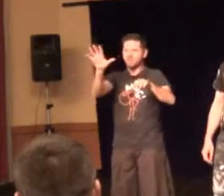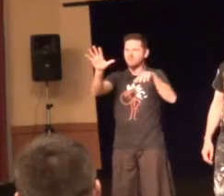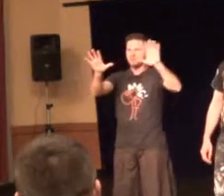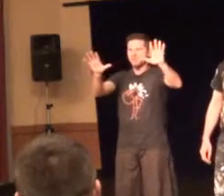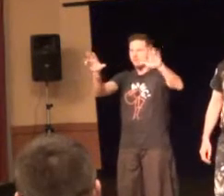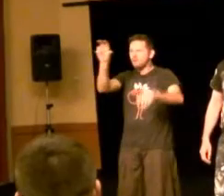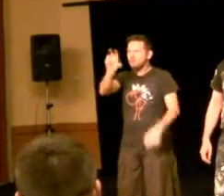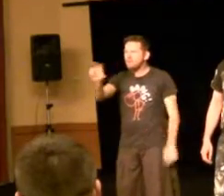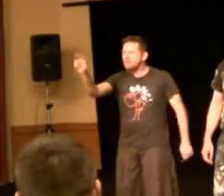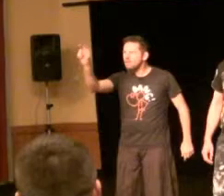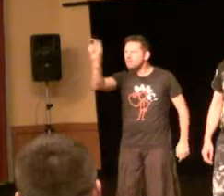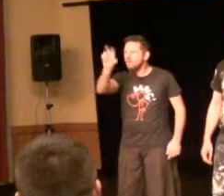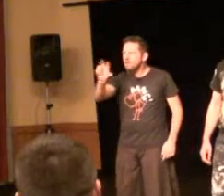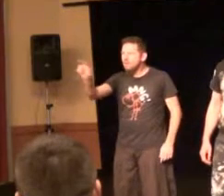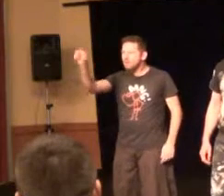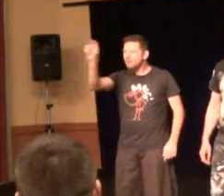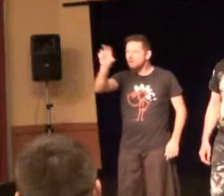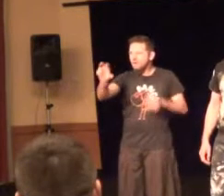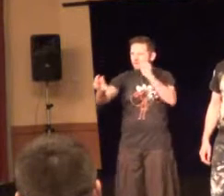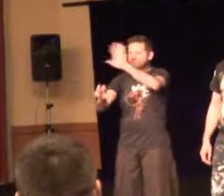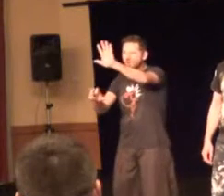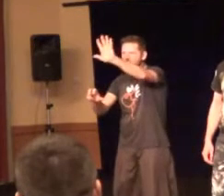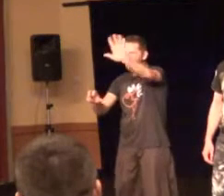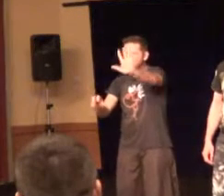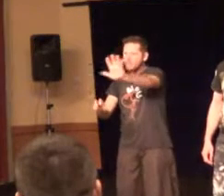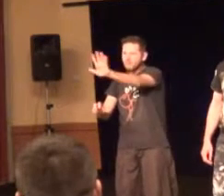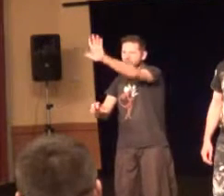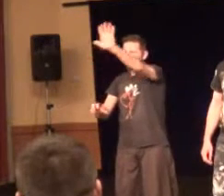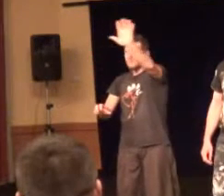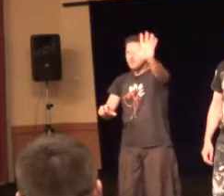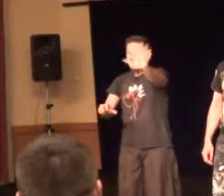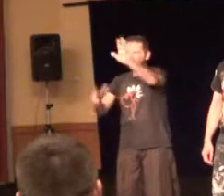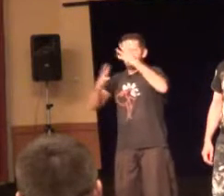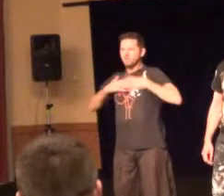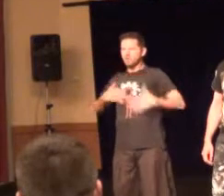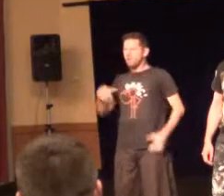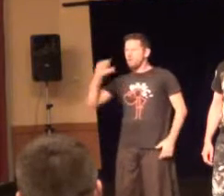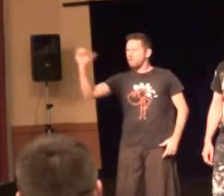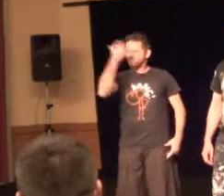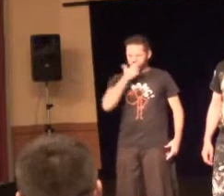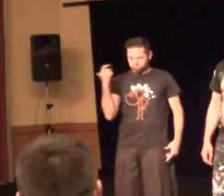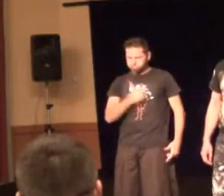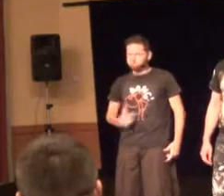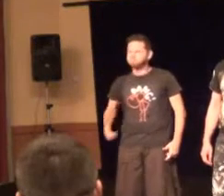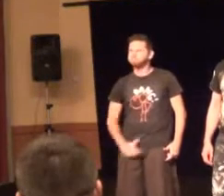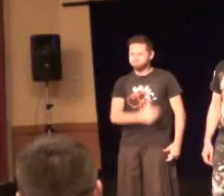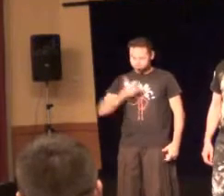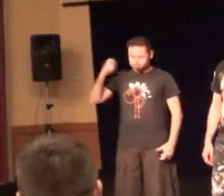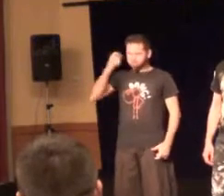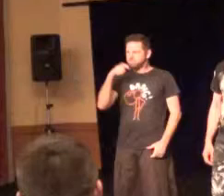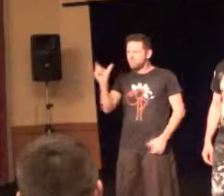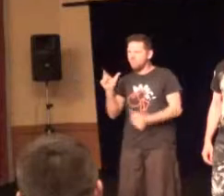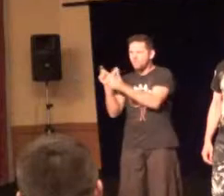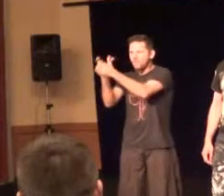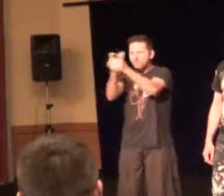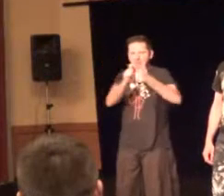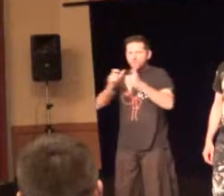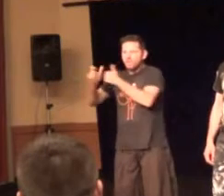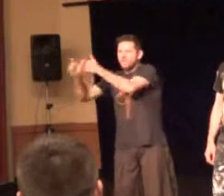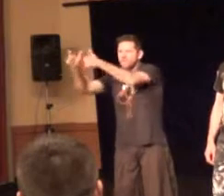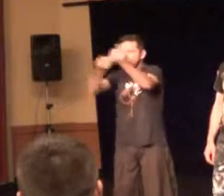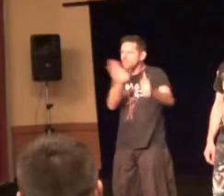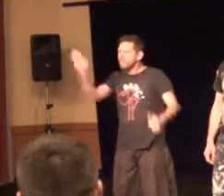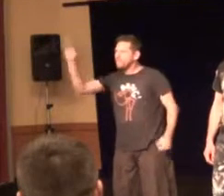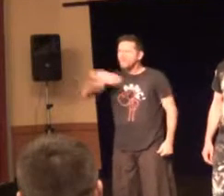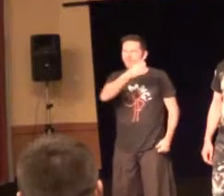lèvres, qui écrivent sur les corps, des mains qui tracent, qui suivent les courbes, qui